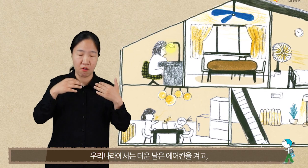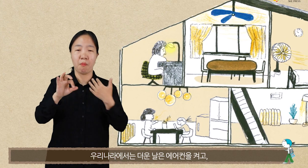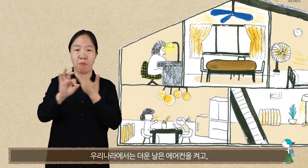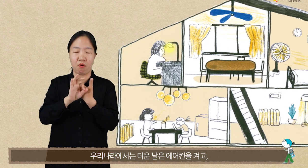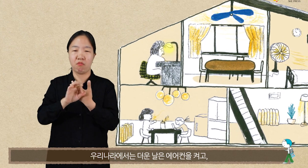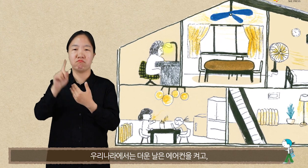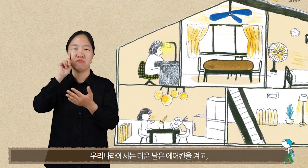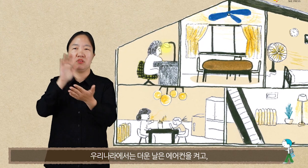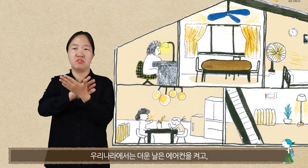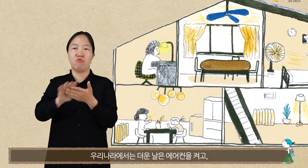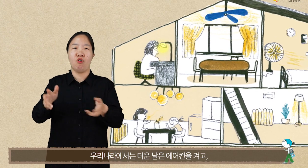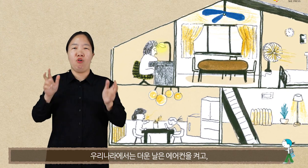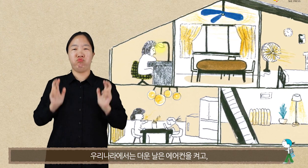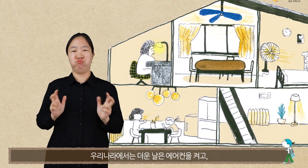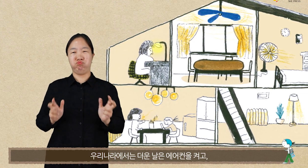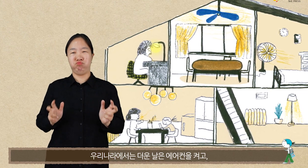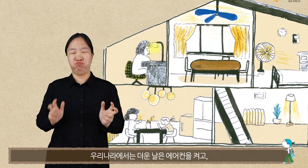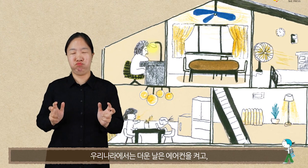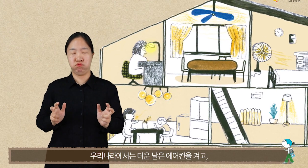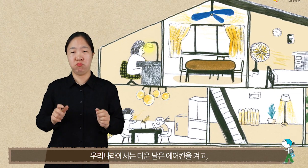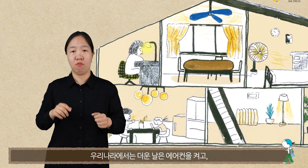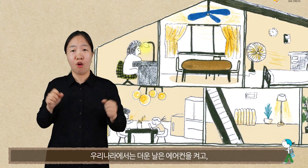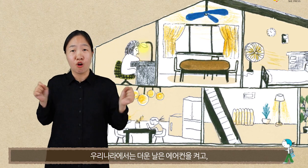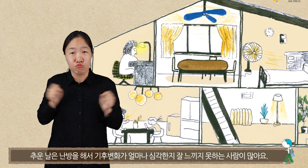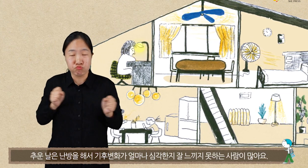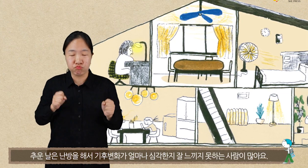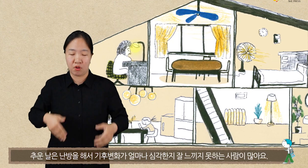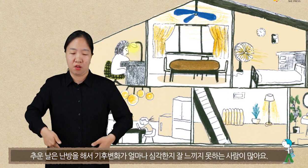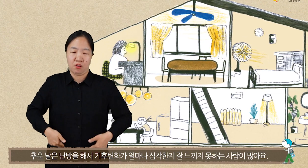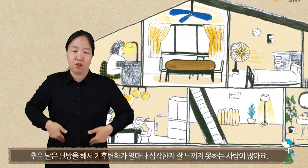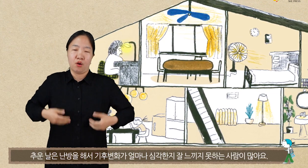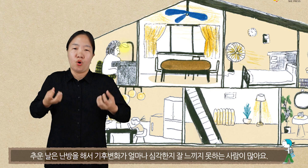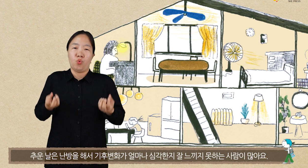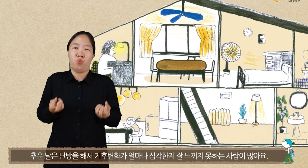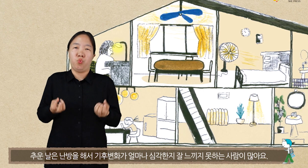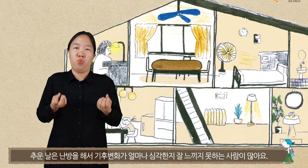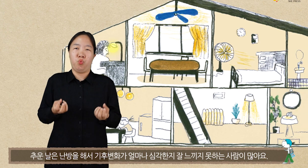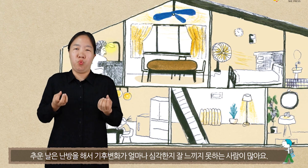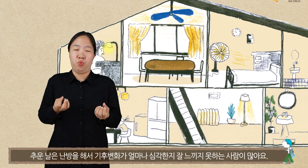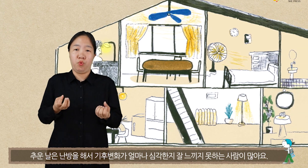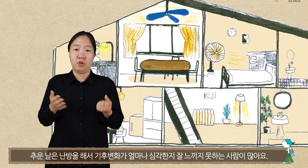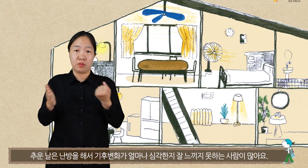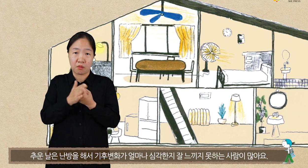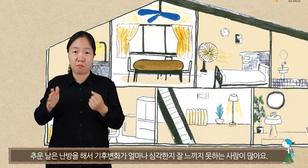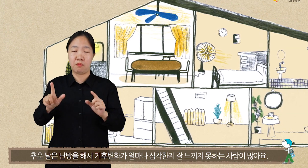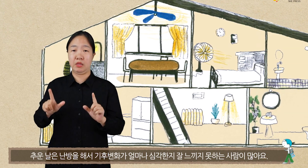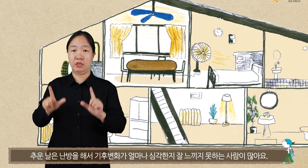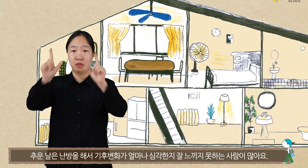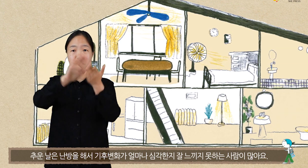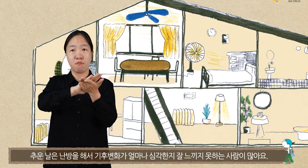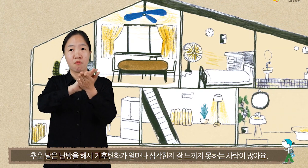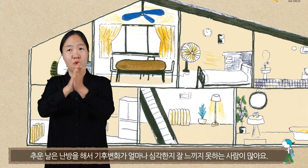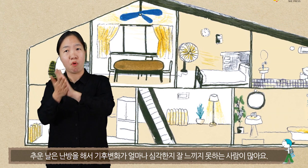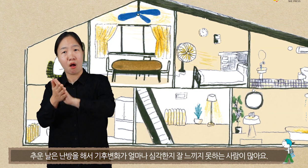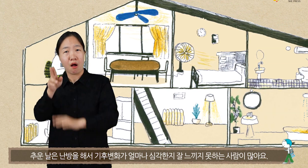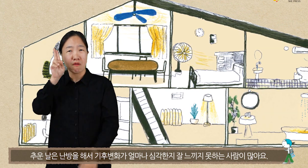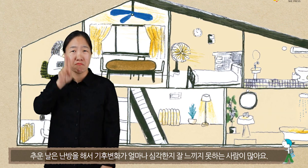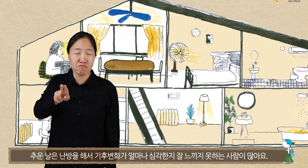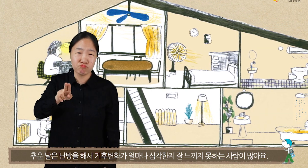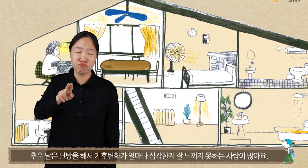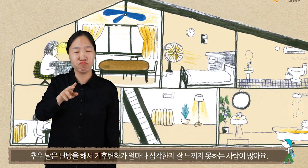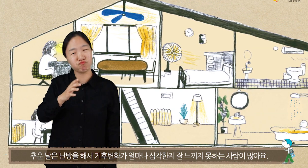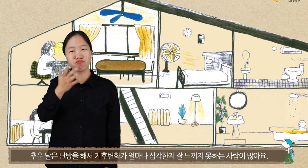우리나라에서는 더운 날은 에어컨을 켜고 추운 날은 난방을 해서 기후변화가